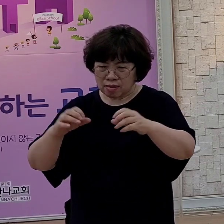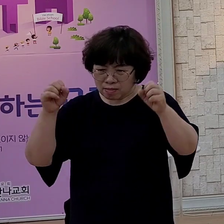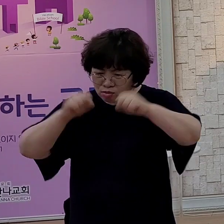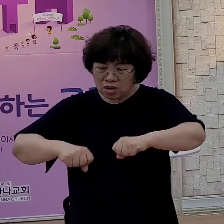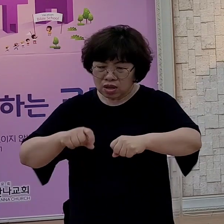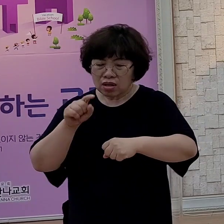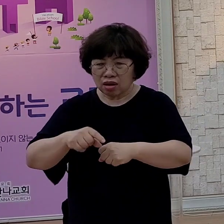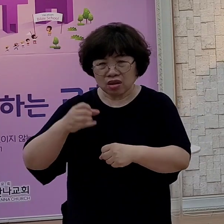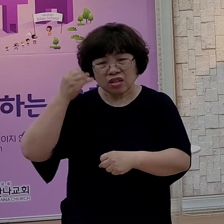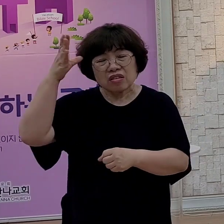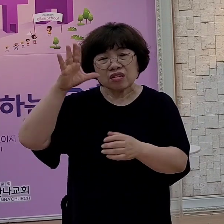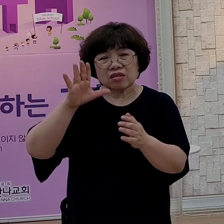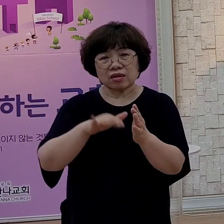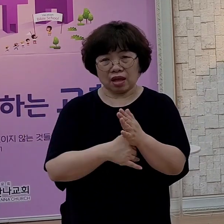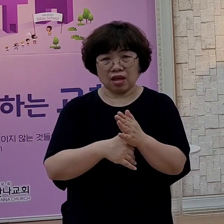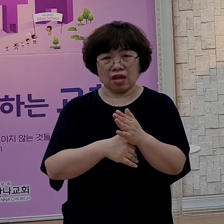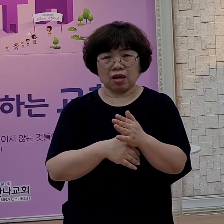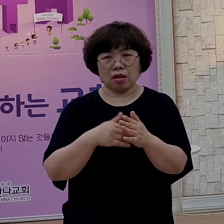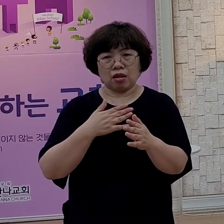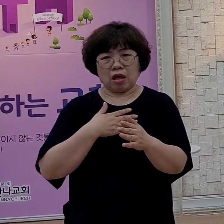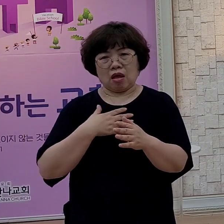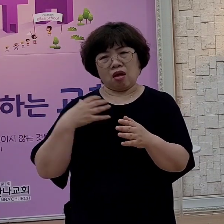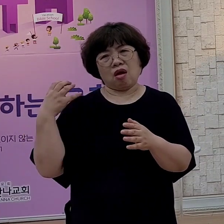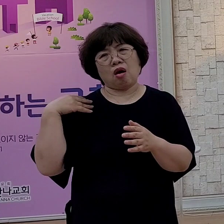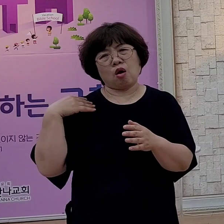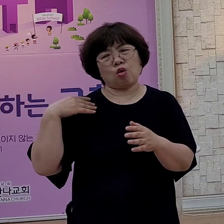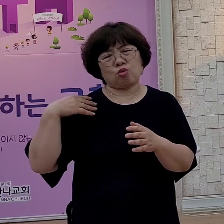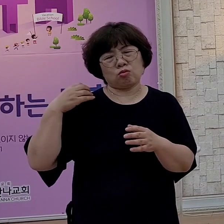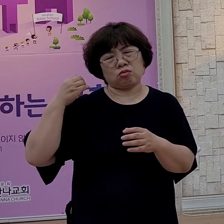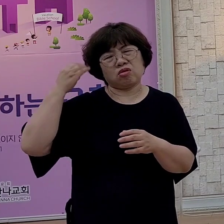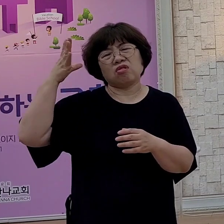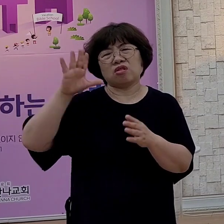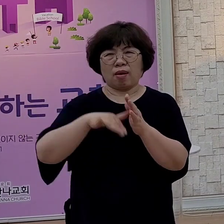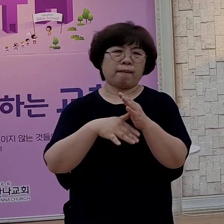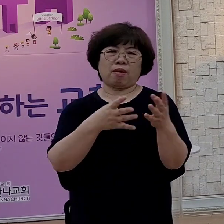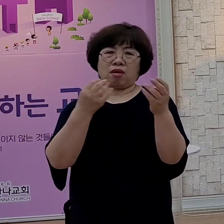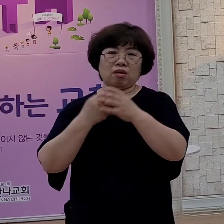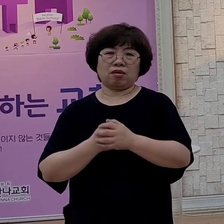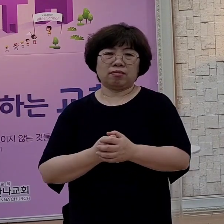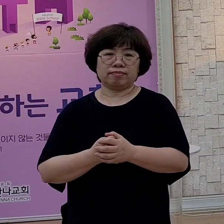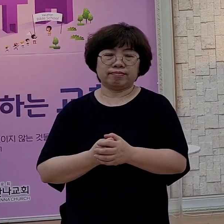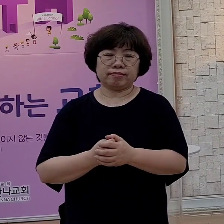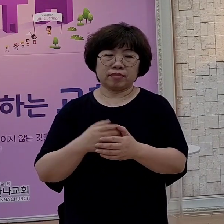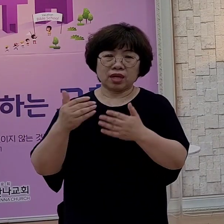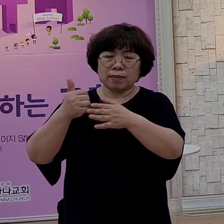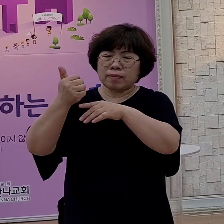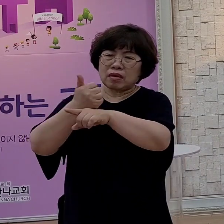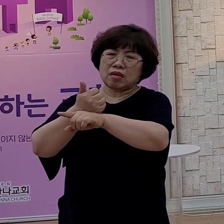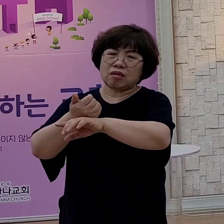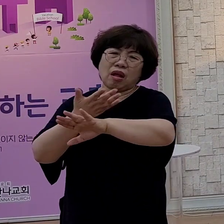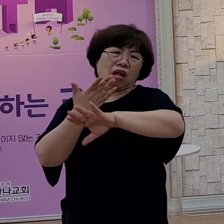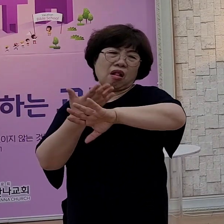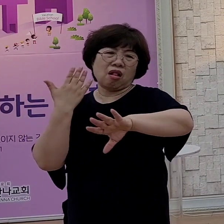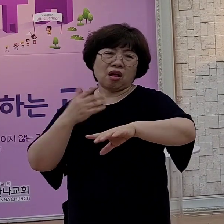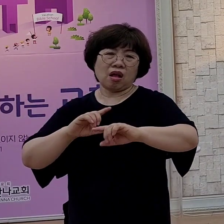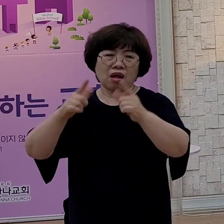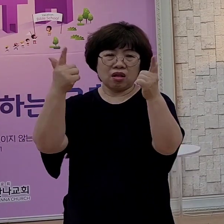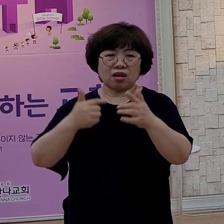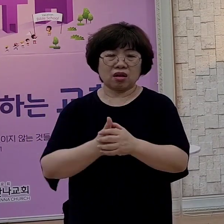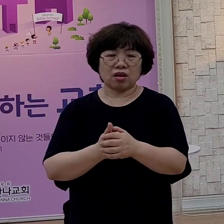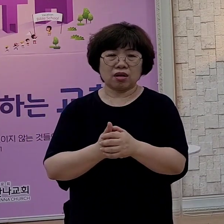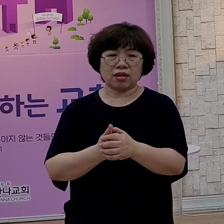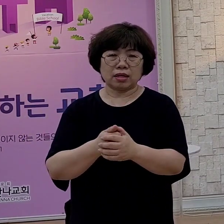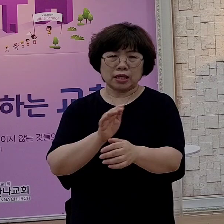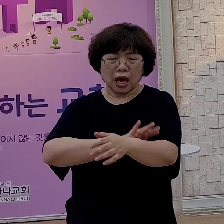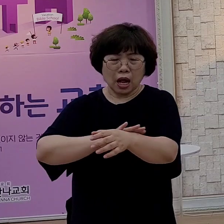것을 잊어버릴 때예요. 내가 뭐 하는지도 모르고 지금 그렇게 쓰임받고 있는 거예요. 하나님의 뜻이 아닙니다.